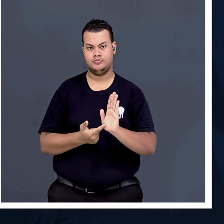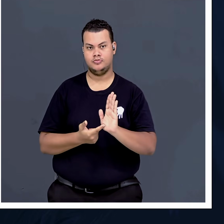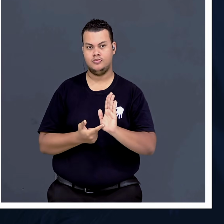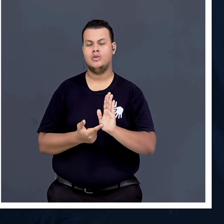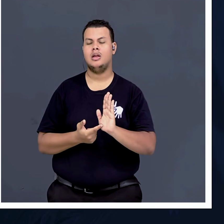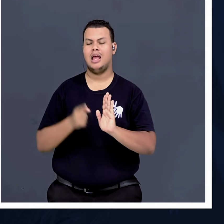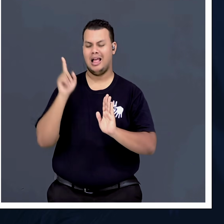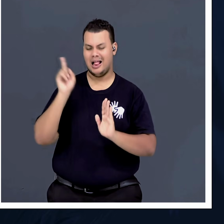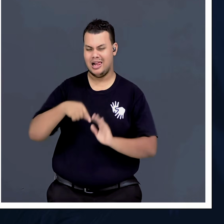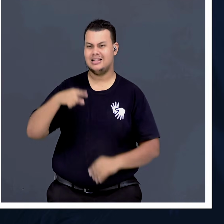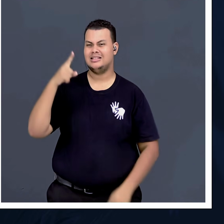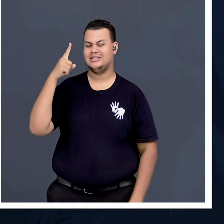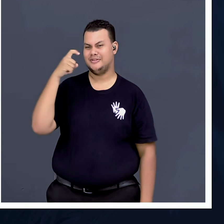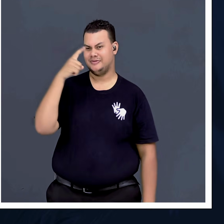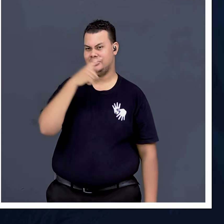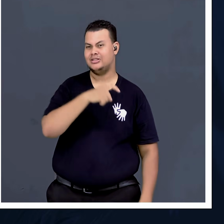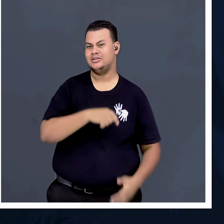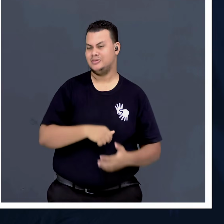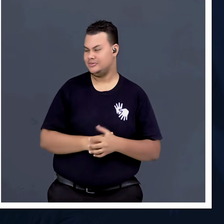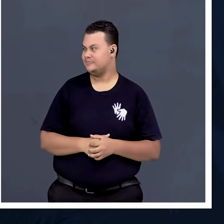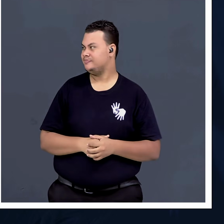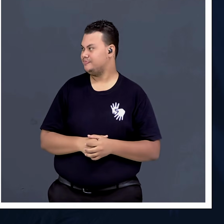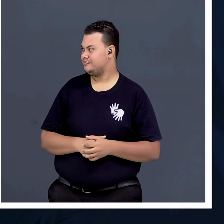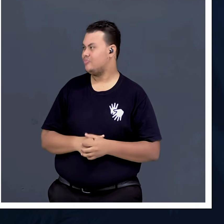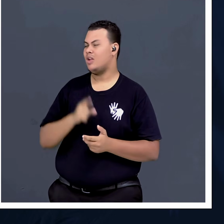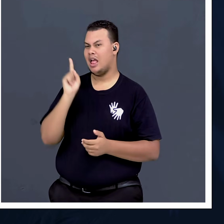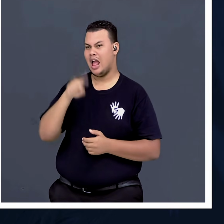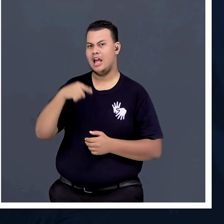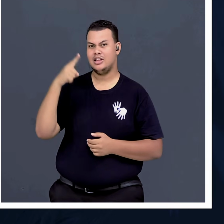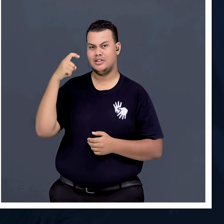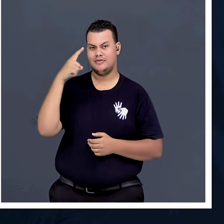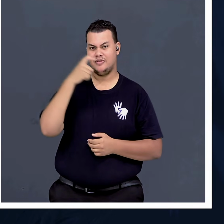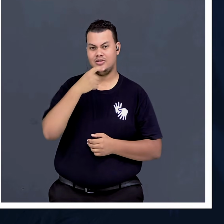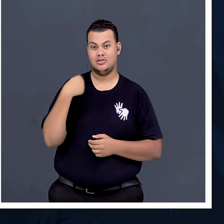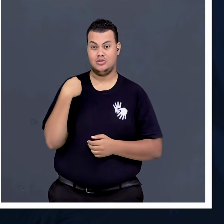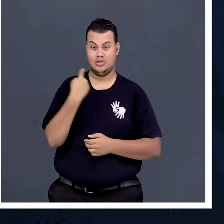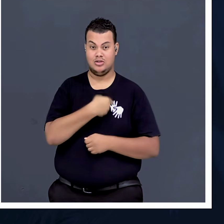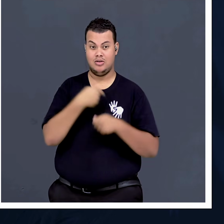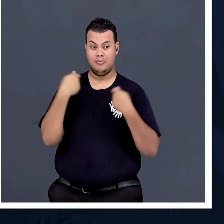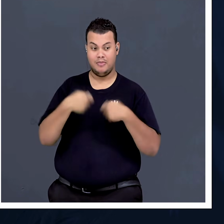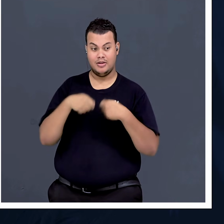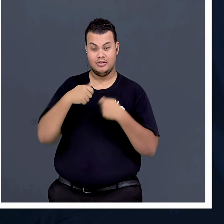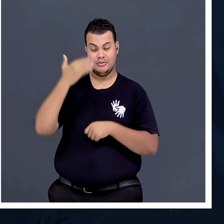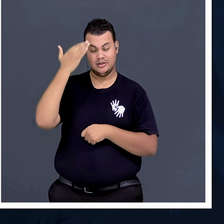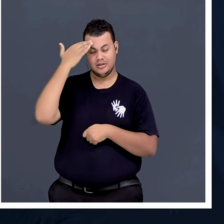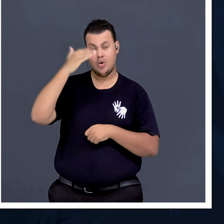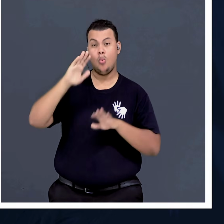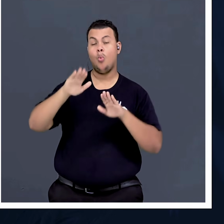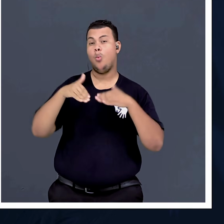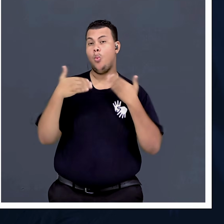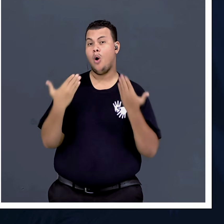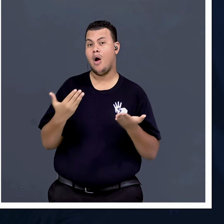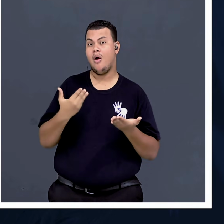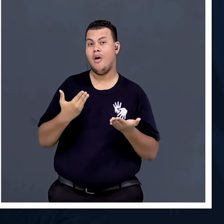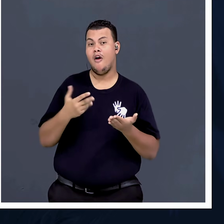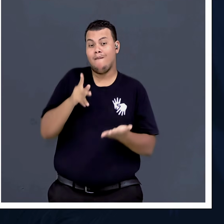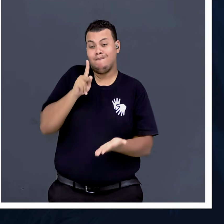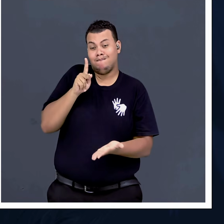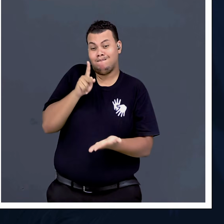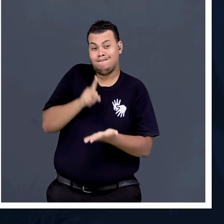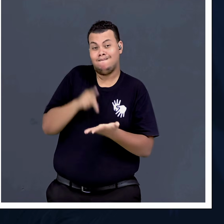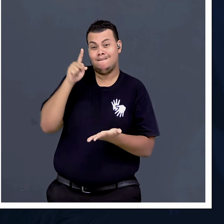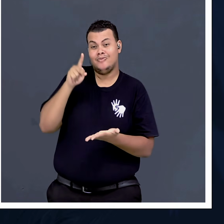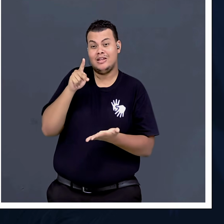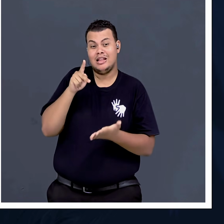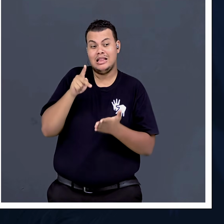Gente, como é difícil isso. Como é difícil nós entendermos qual é a nossa